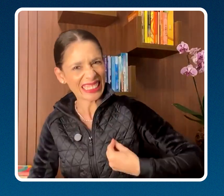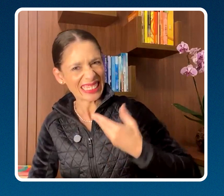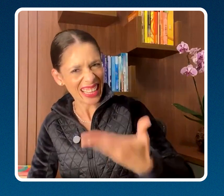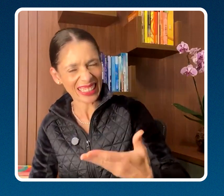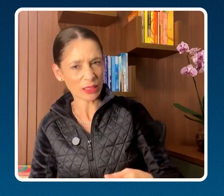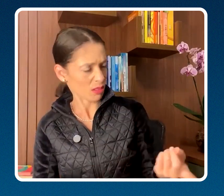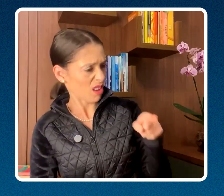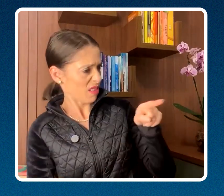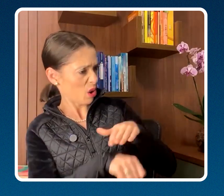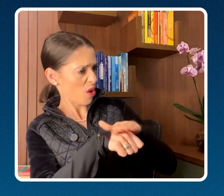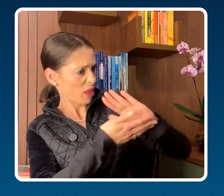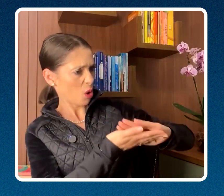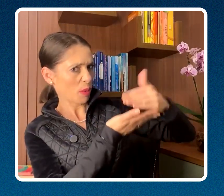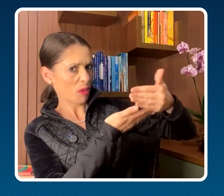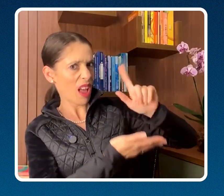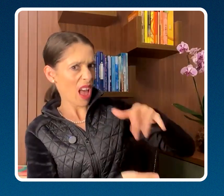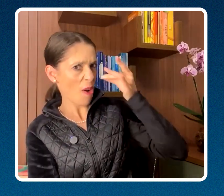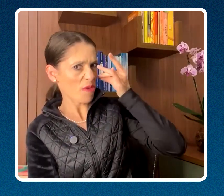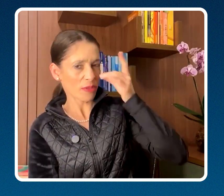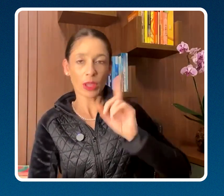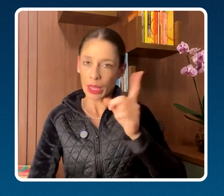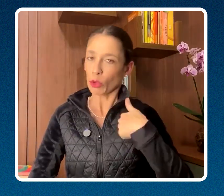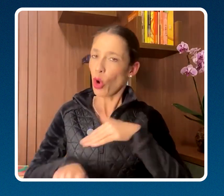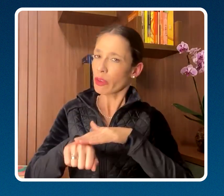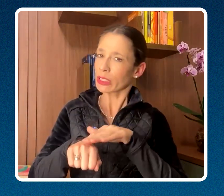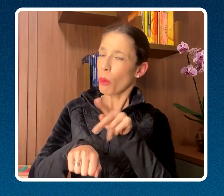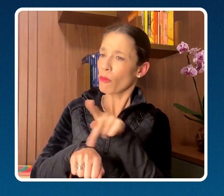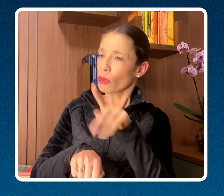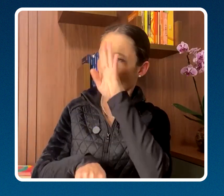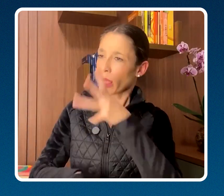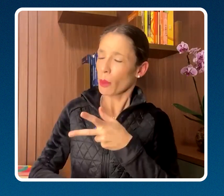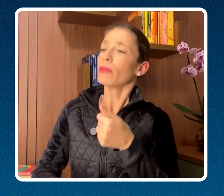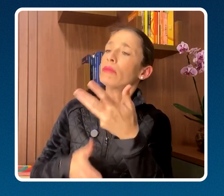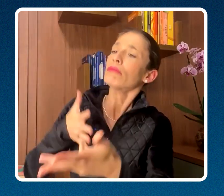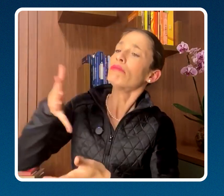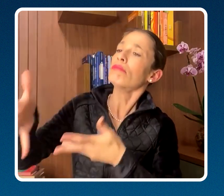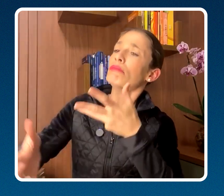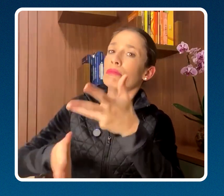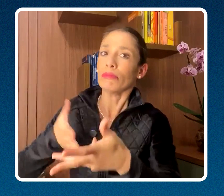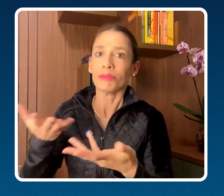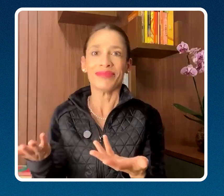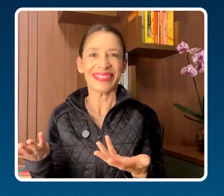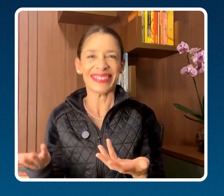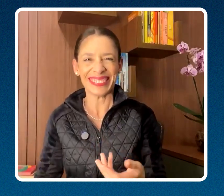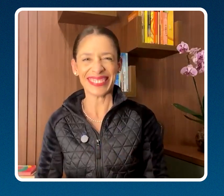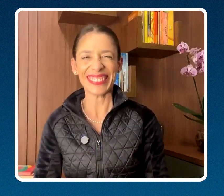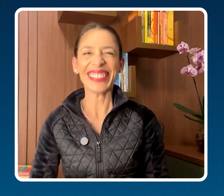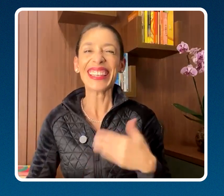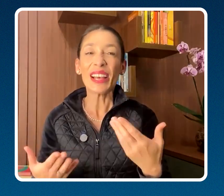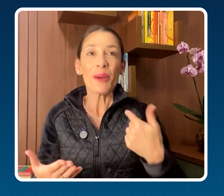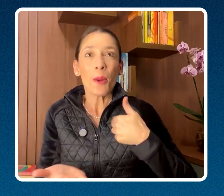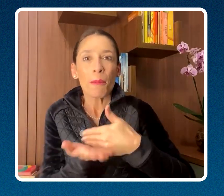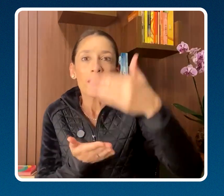tu tá falando? Eu disse, é ao vivo a aula? Eu, não, estou conversando aqui com a professora. Então, quando eu passei a entender o que era